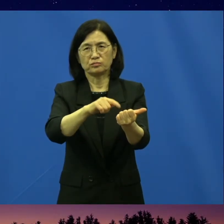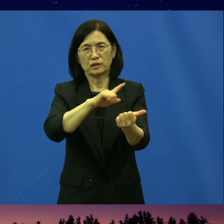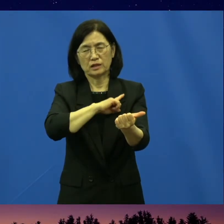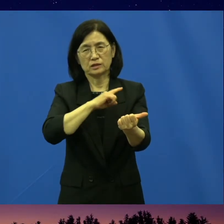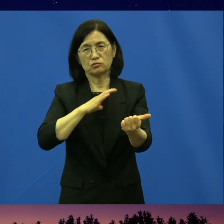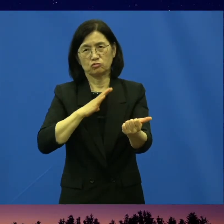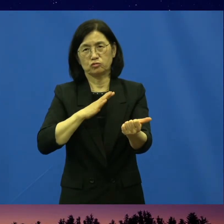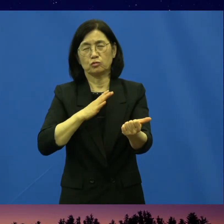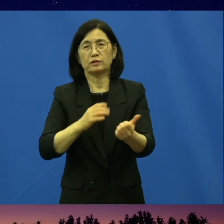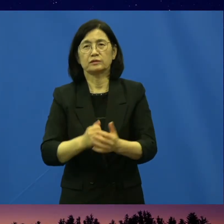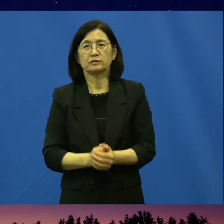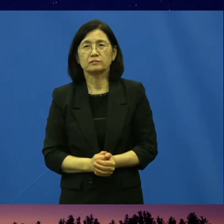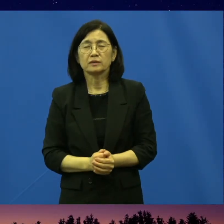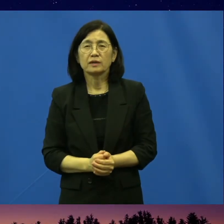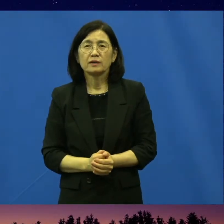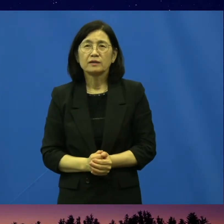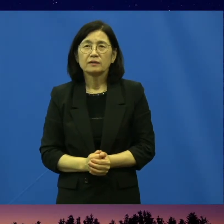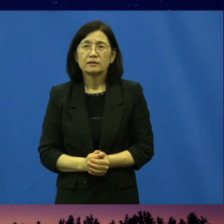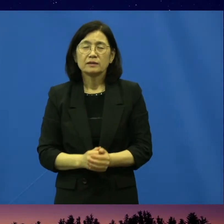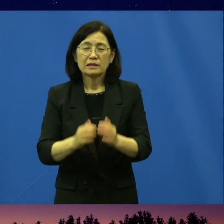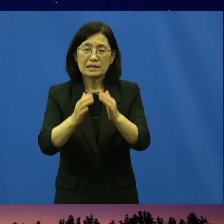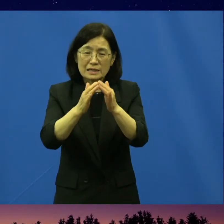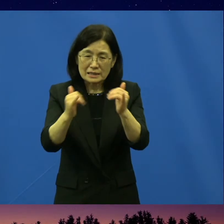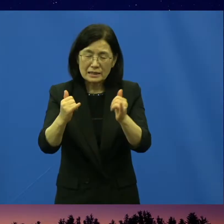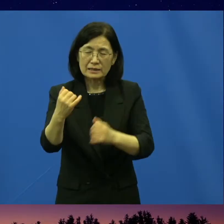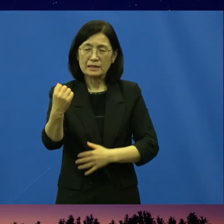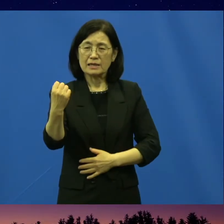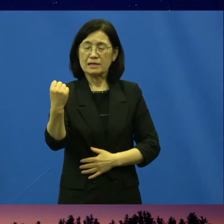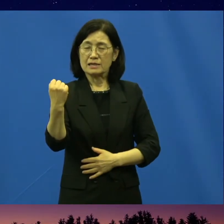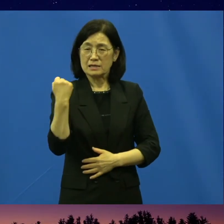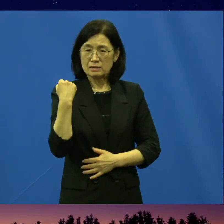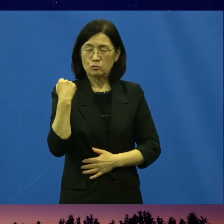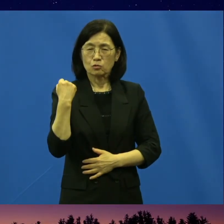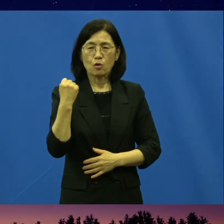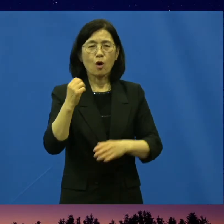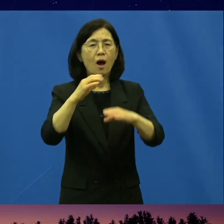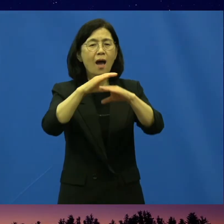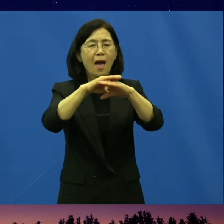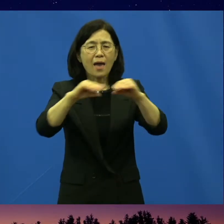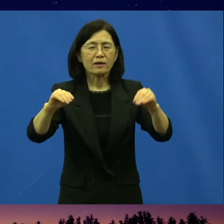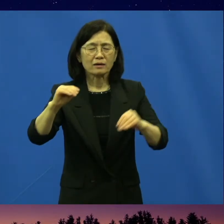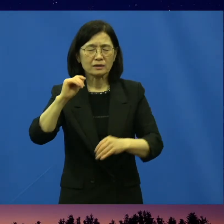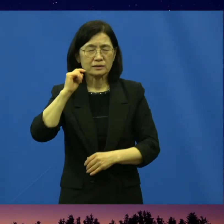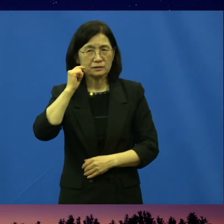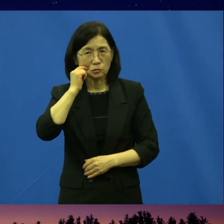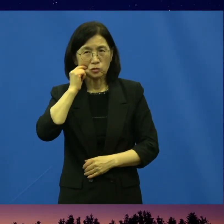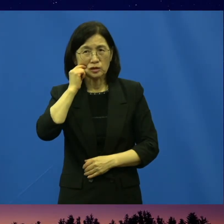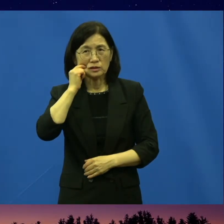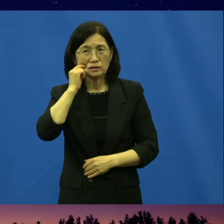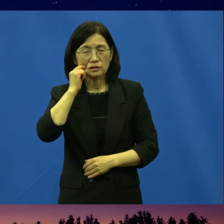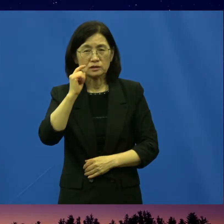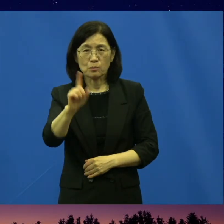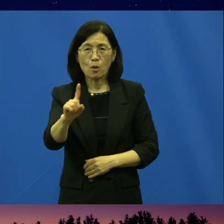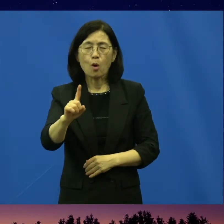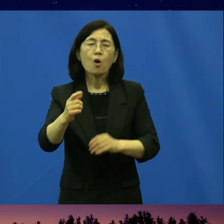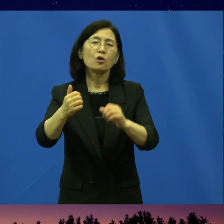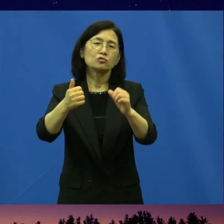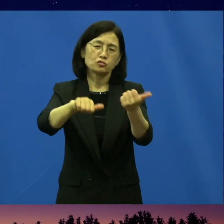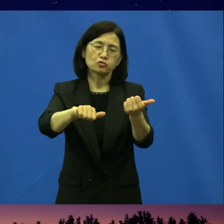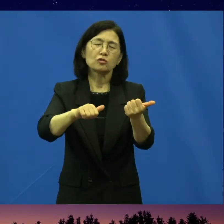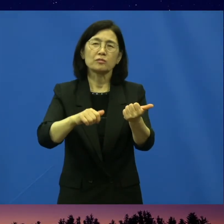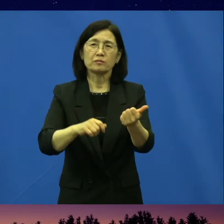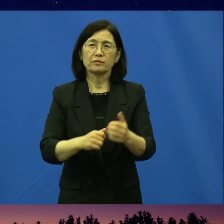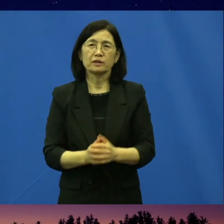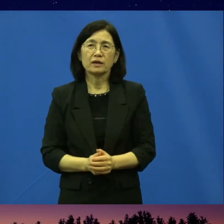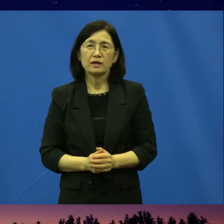이 죽음은 불가항력적이라는 거죠. 인간의 힘으로 한거할 수 없는 상황에 봉착하는 것입니다. 그래서 이